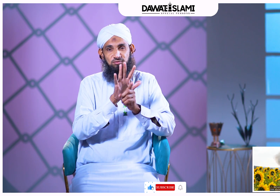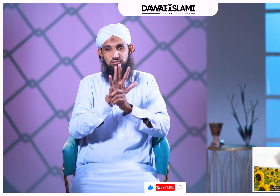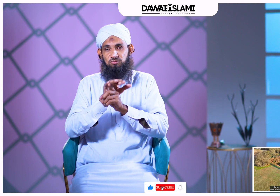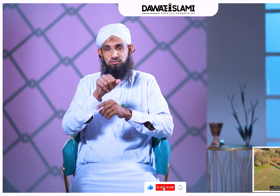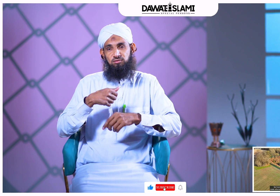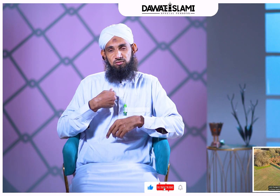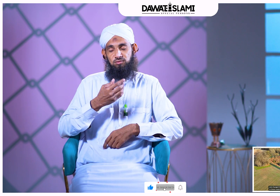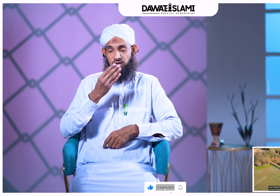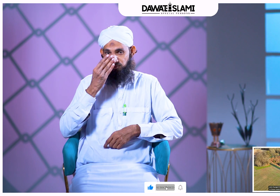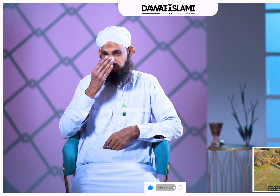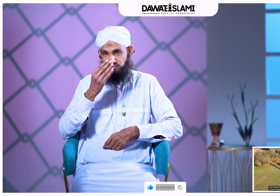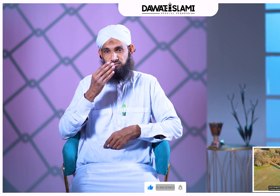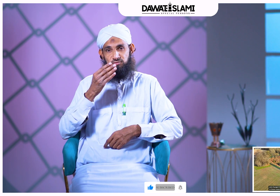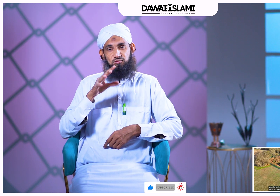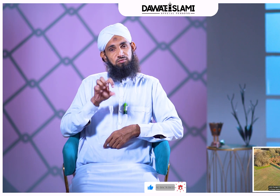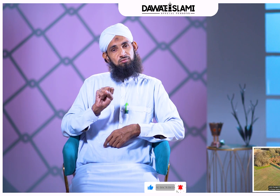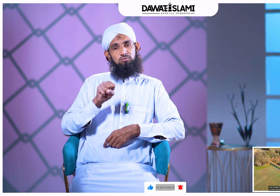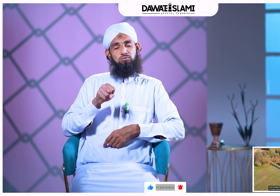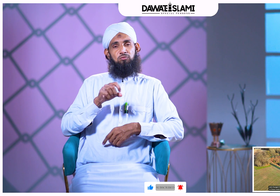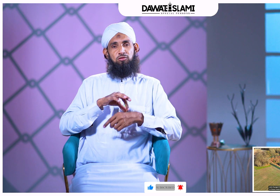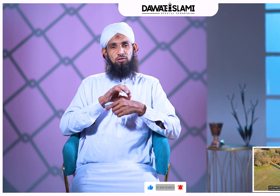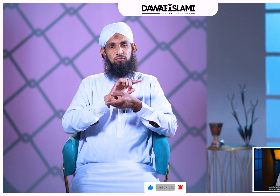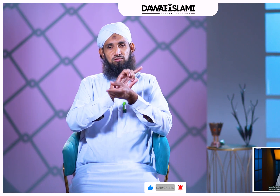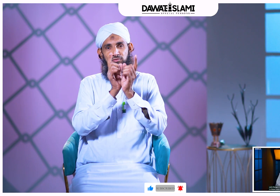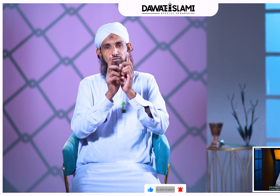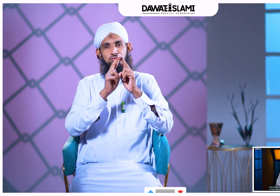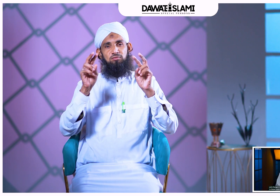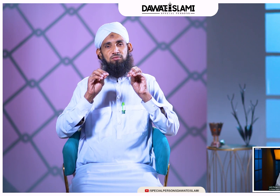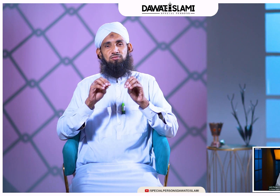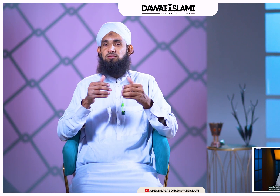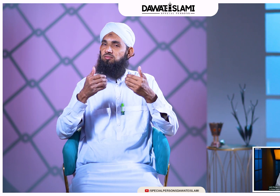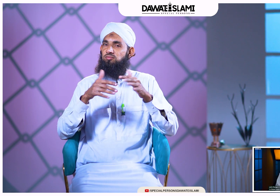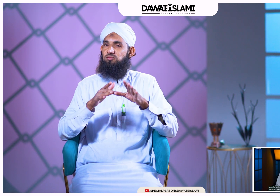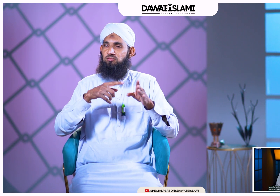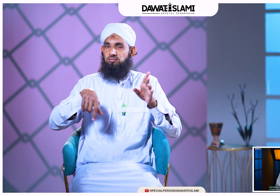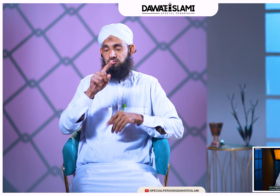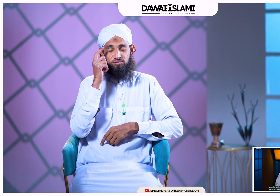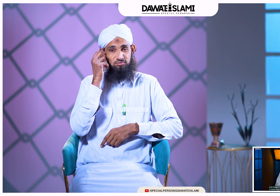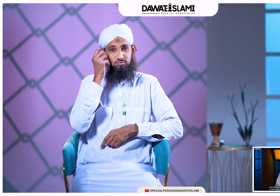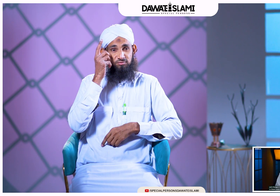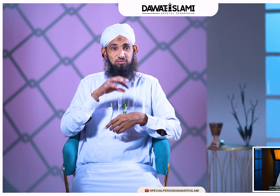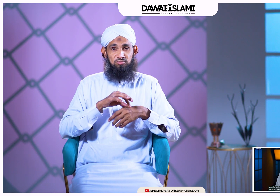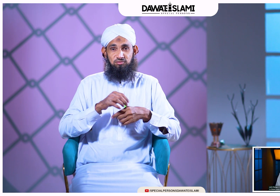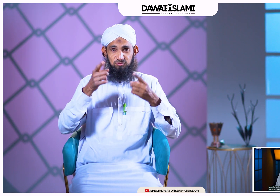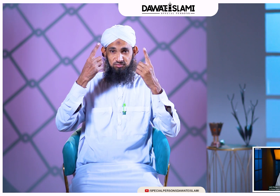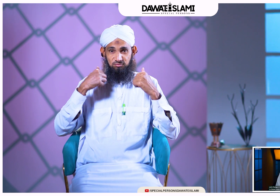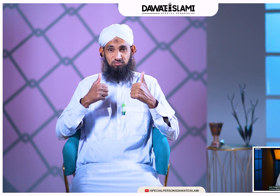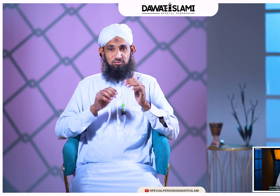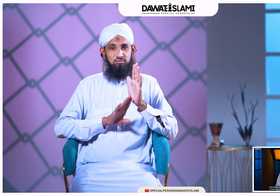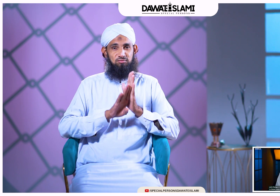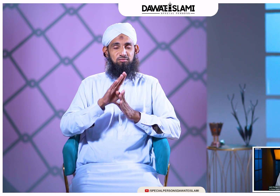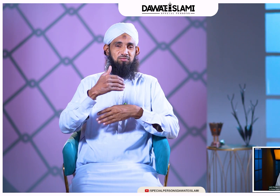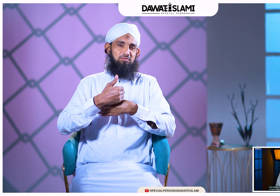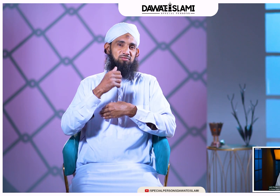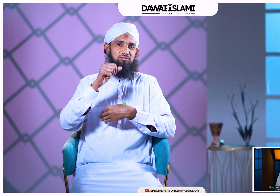اور اصلاح قبول کی، اور انسانی زندگی کا انداز ہی بدل دیا۔ تو ان مادی چیزوں کی اصلاح سے انسان کے لیے بھی سیکھنے کا